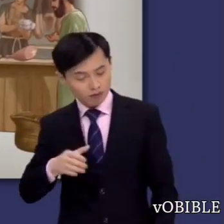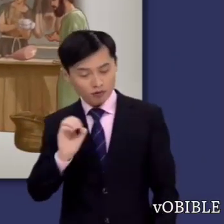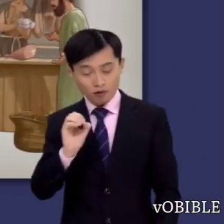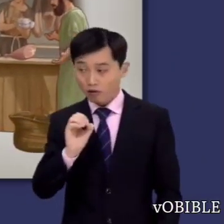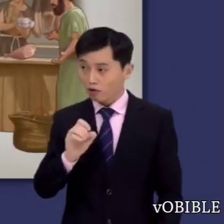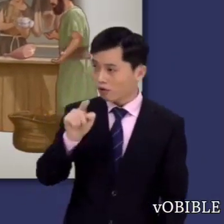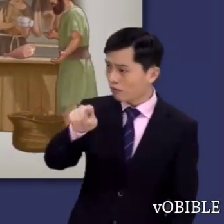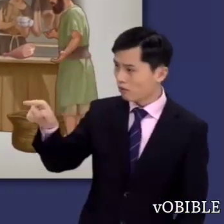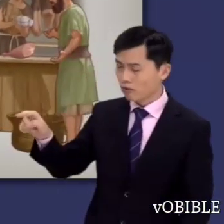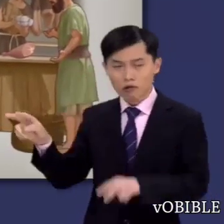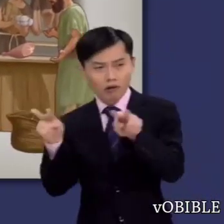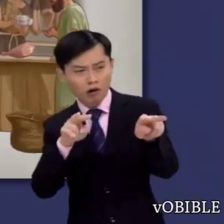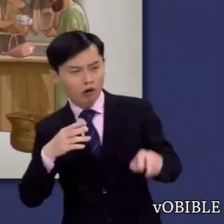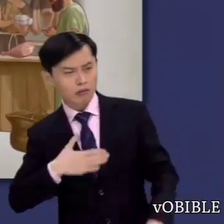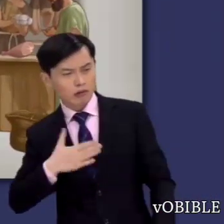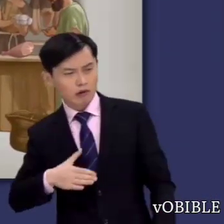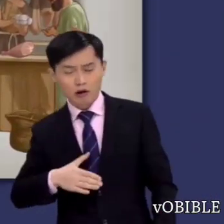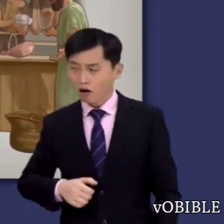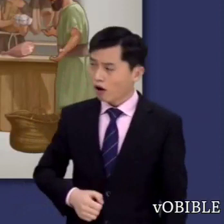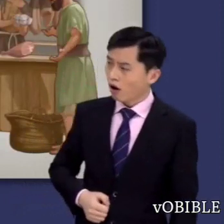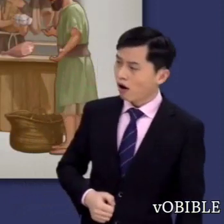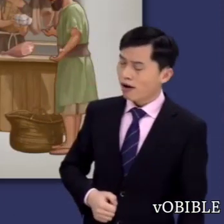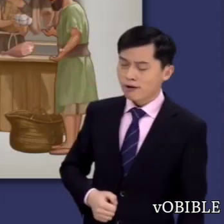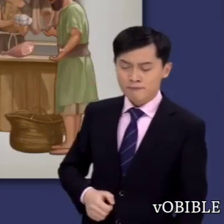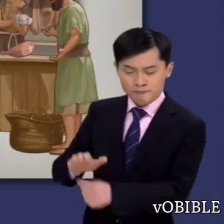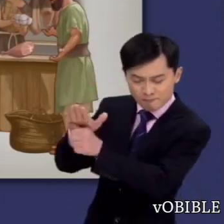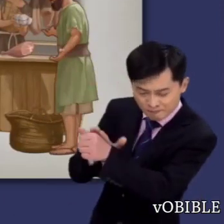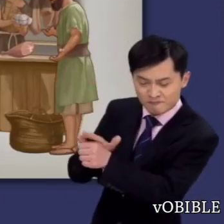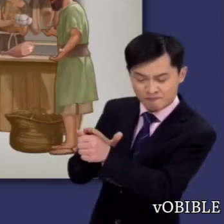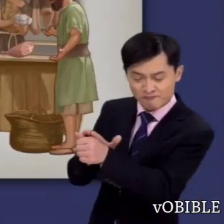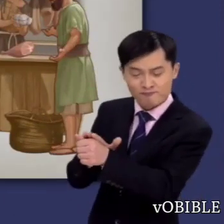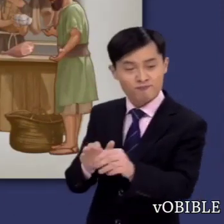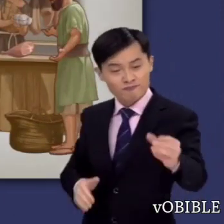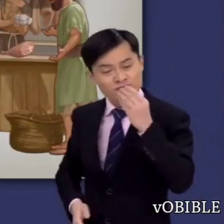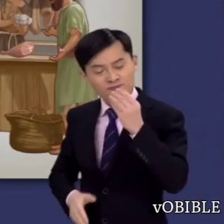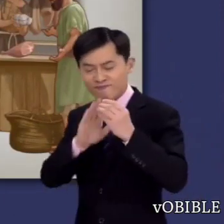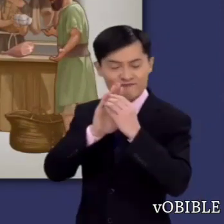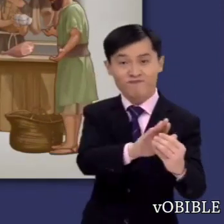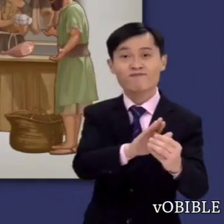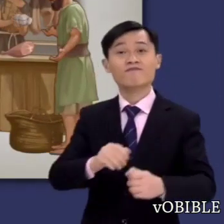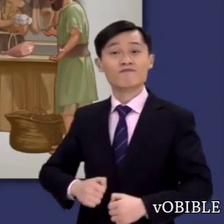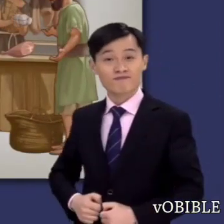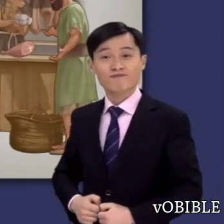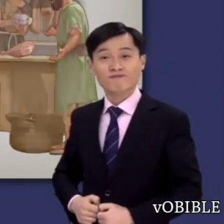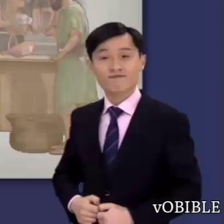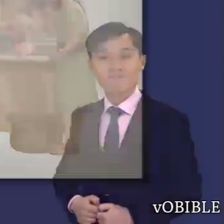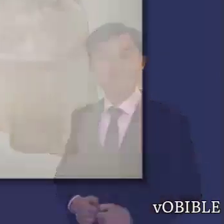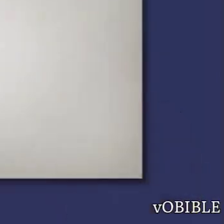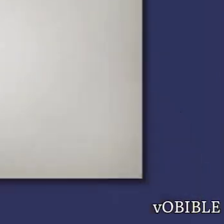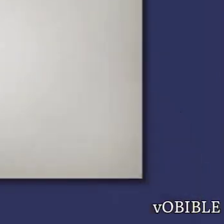人接受好消息，有时我们甘愿放弃一些自己有权做的事。